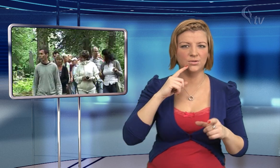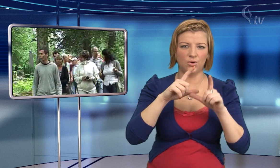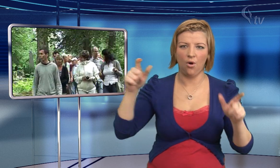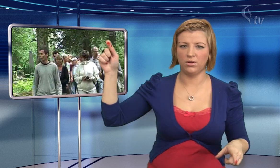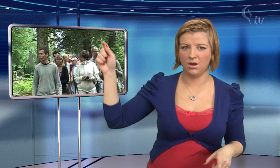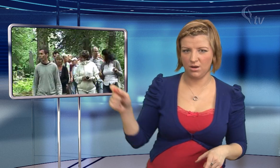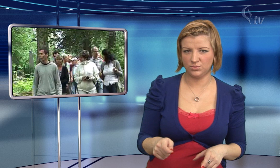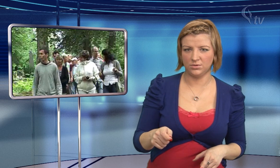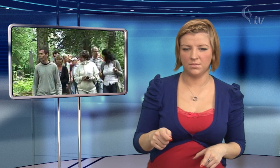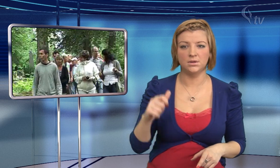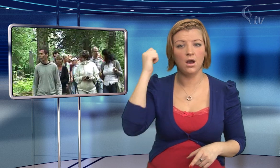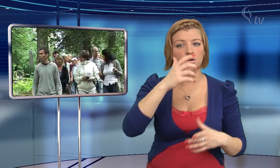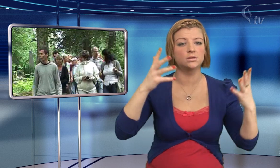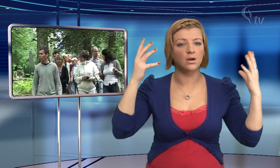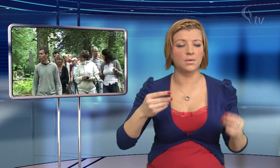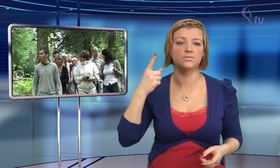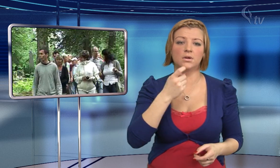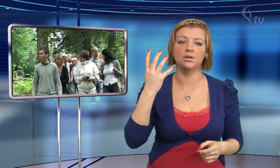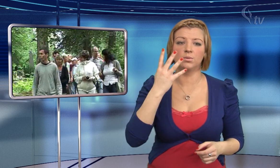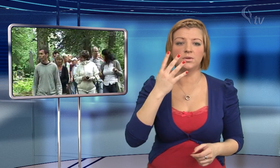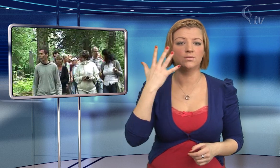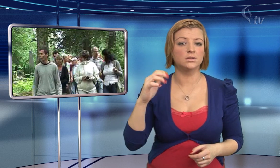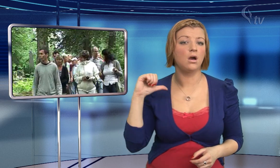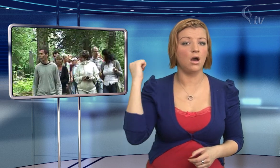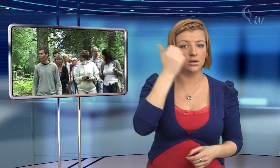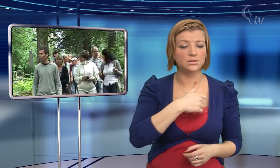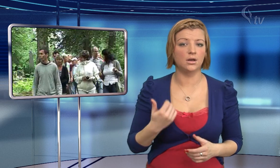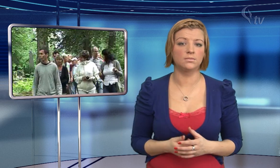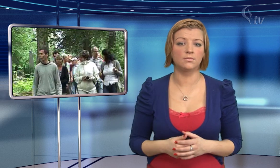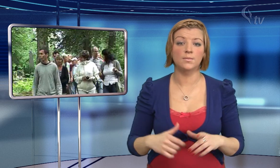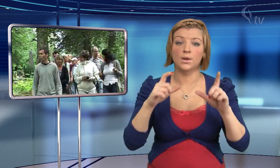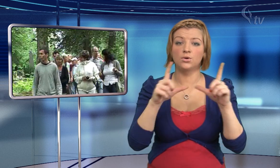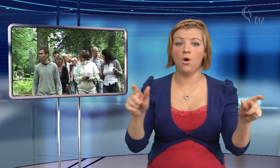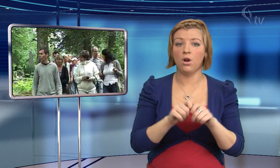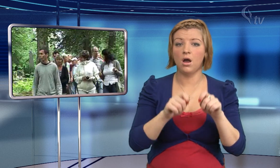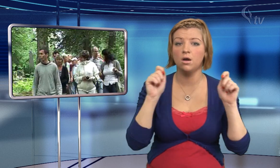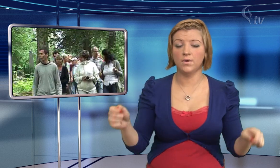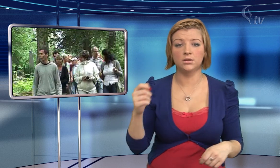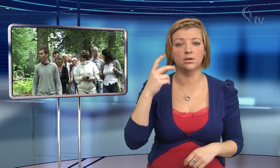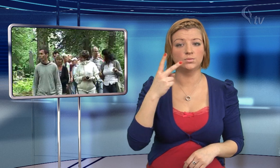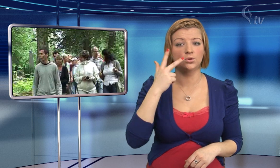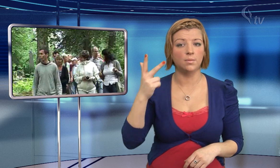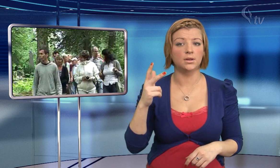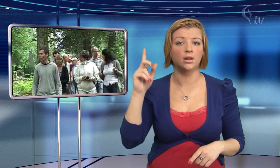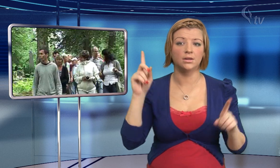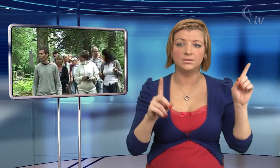Vändra kurtide kooli asutamise aastapäevaga 145 aastat. Kool avati 23.